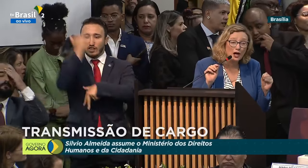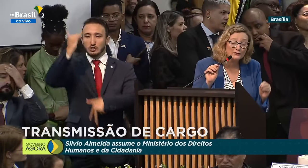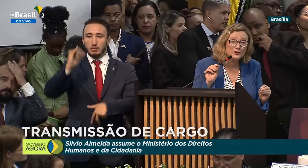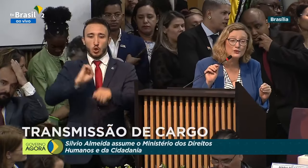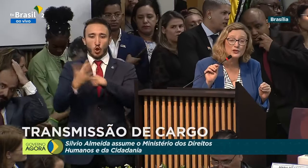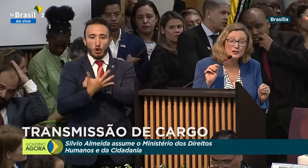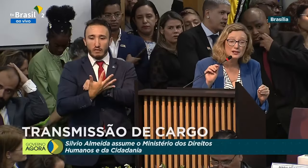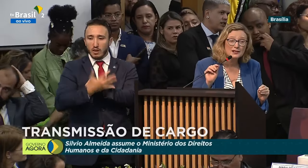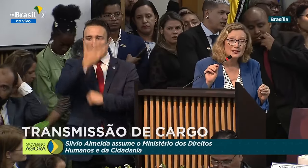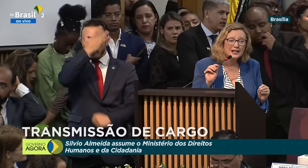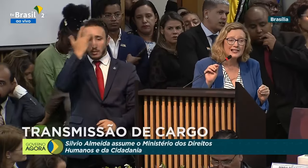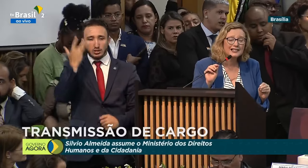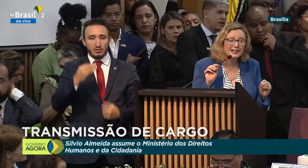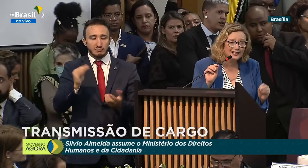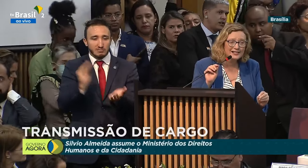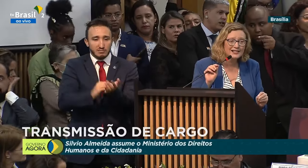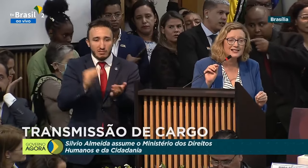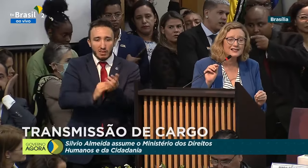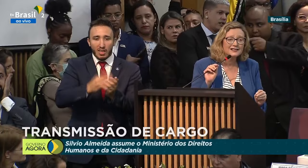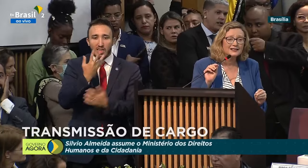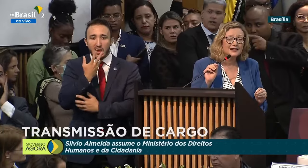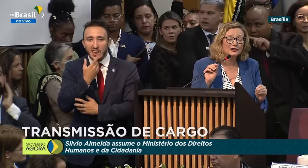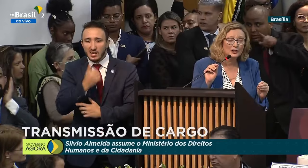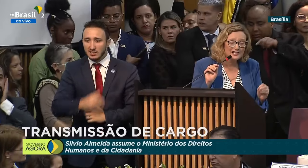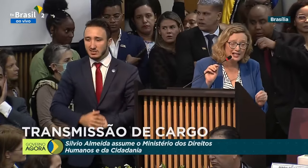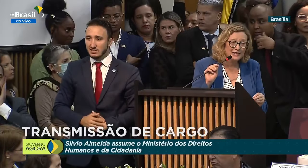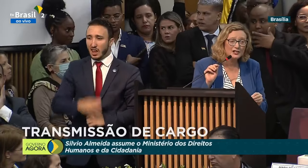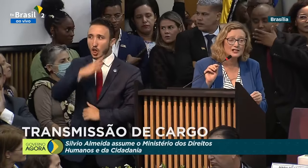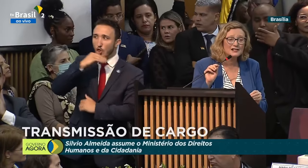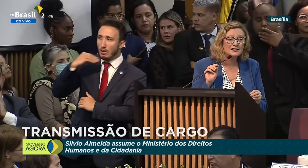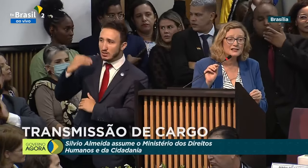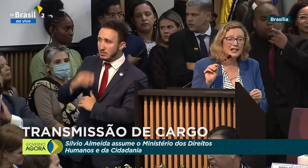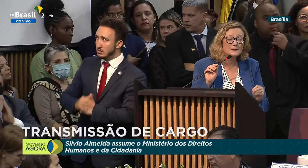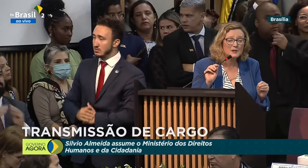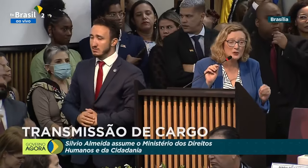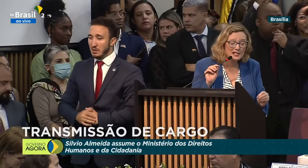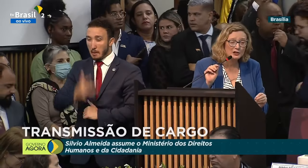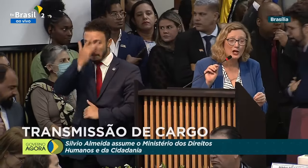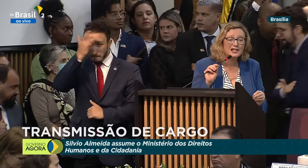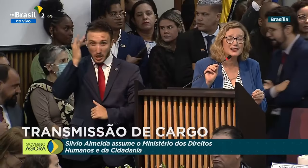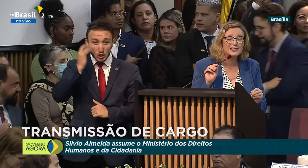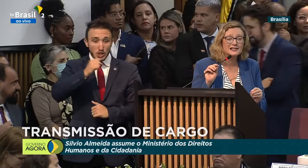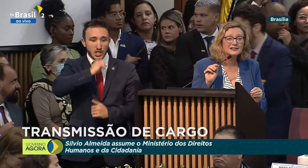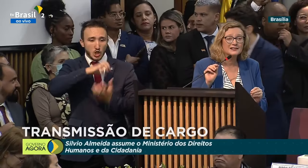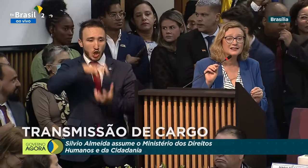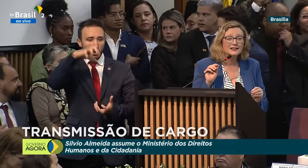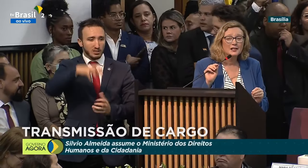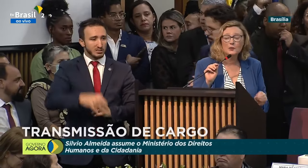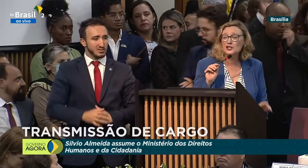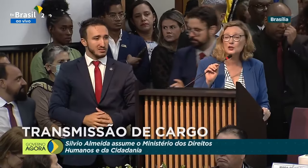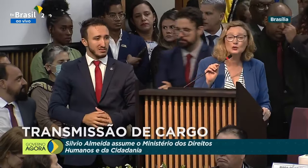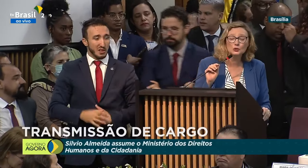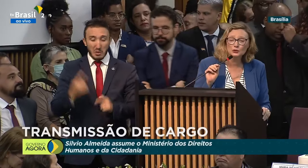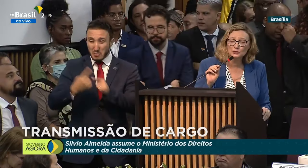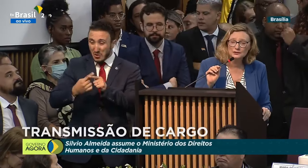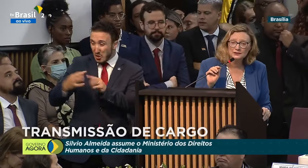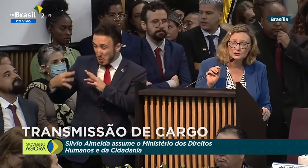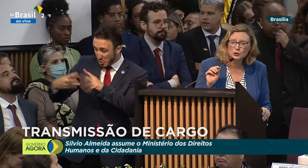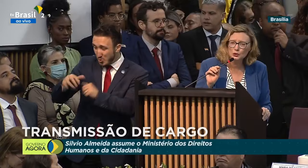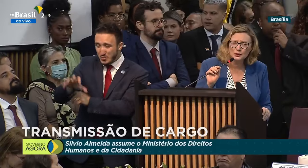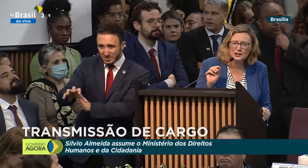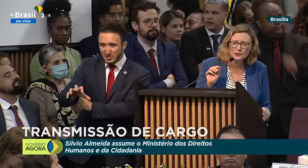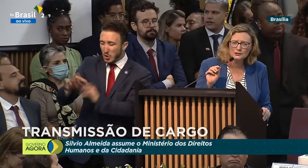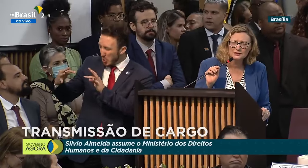os seus órfãos as crianças adolescentes as pessoas idosas pois isso tudo